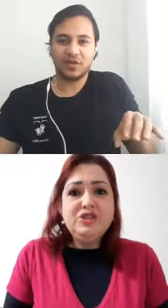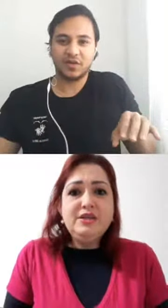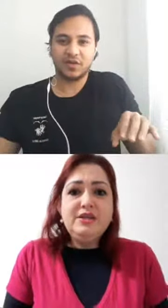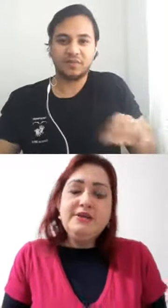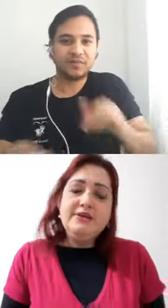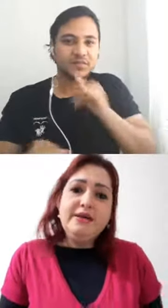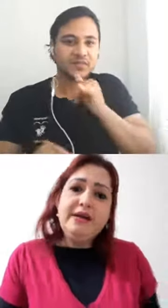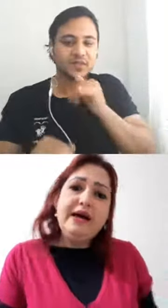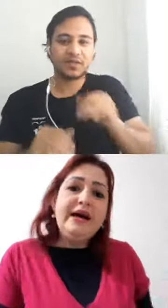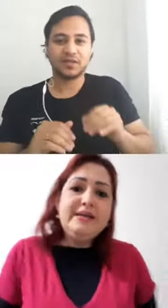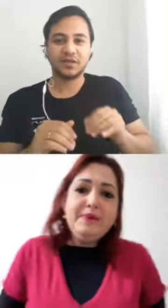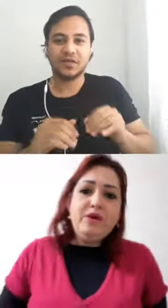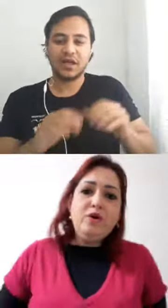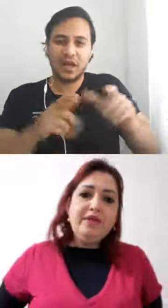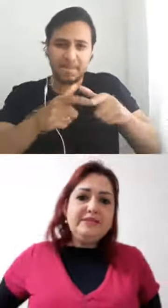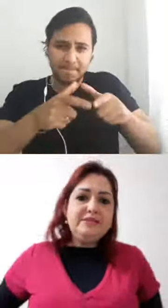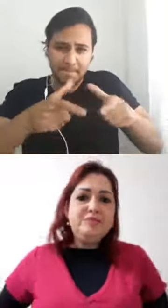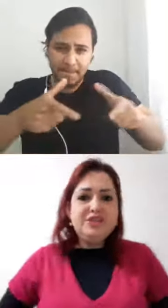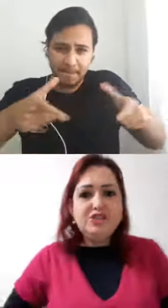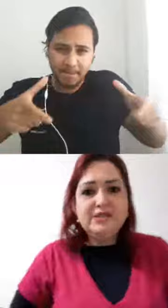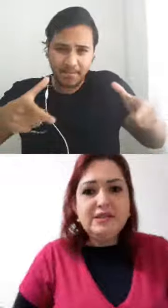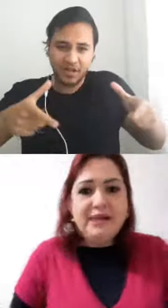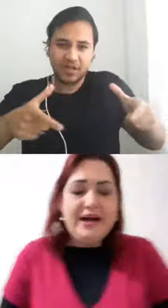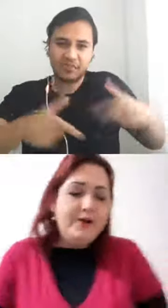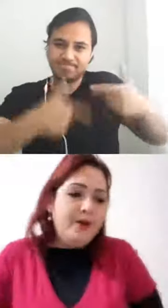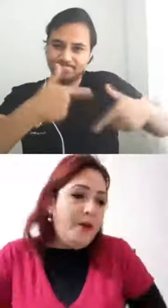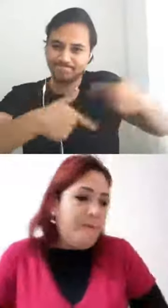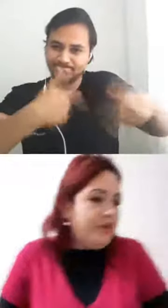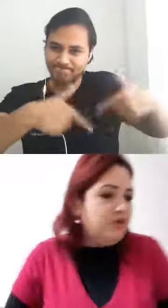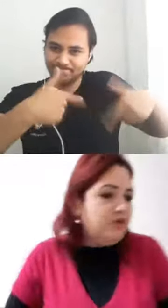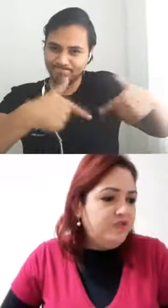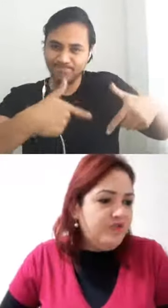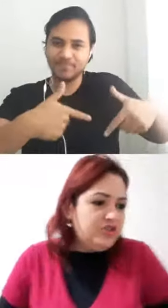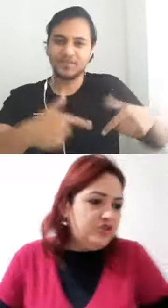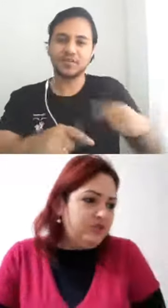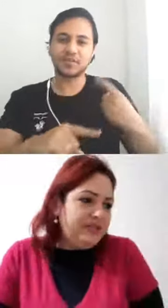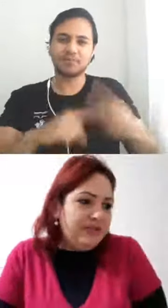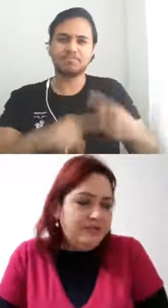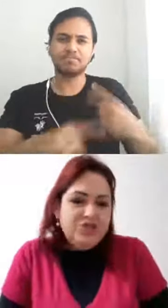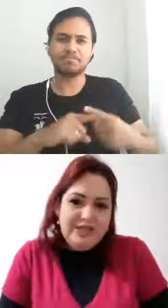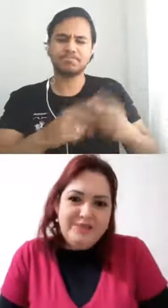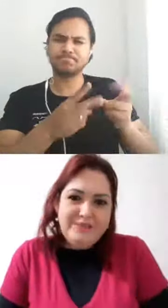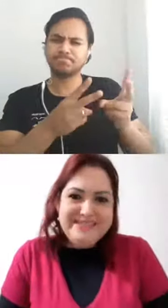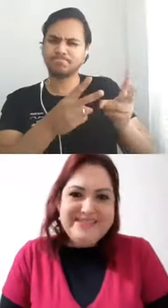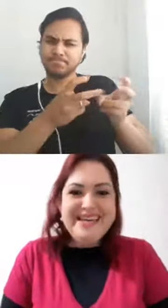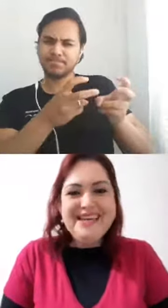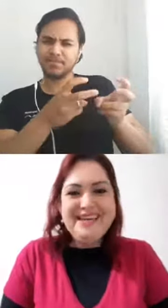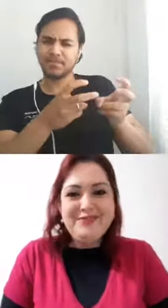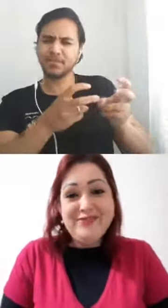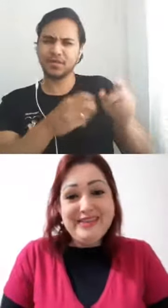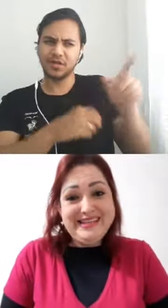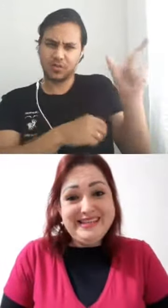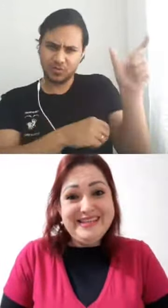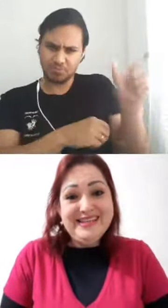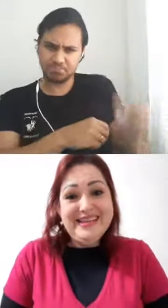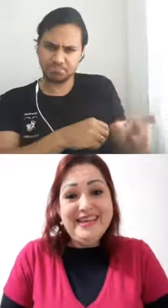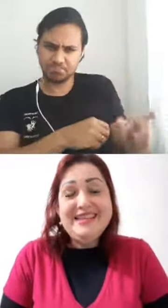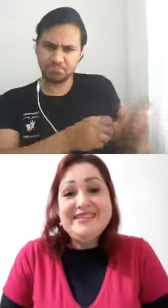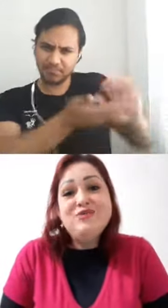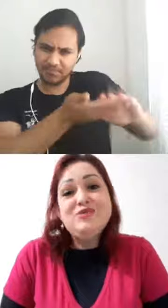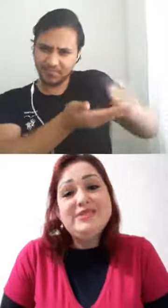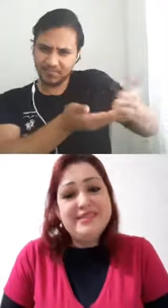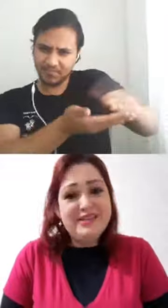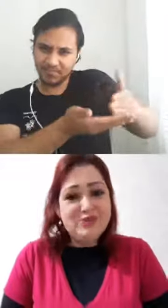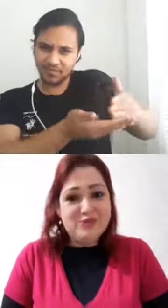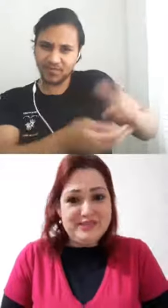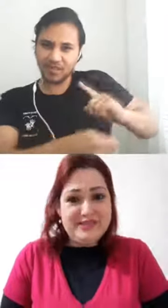acho que a área maior assim, para a gente trabalhar. Porque hoje eu vejo que o intérprete de Libras, vou falar, né? Ele tem